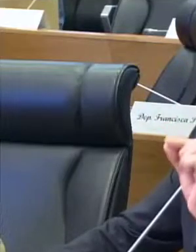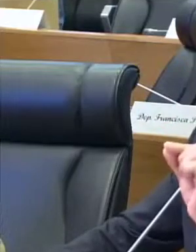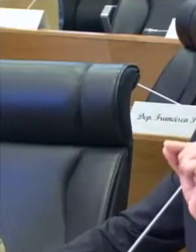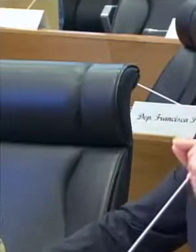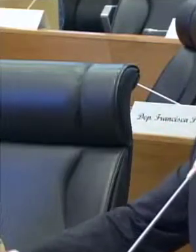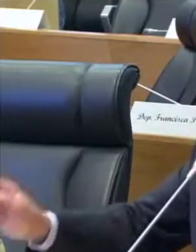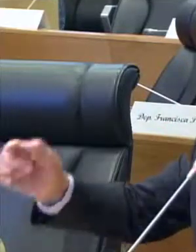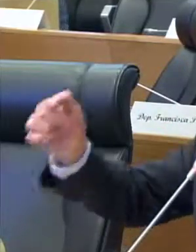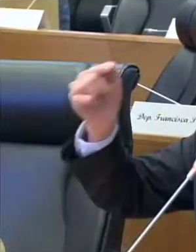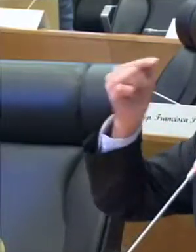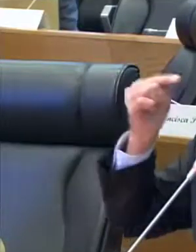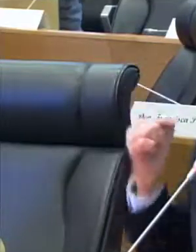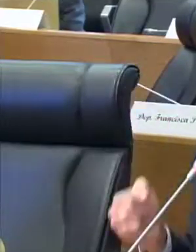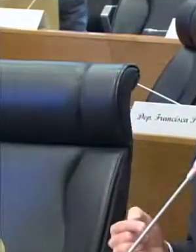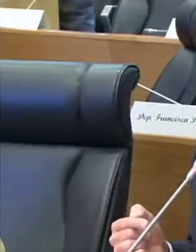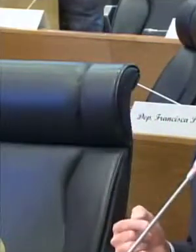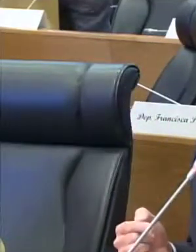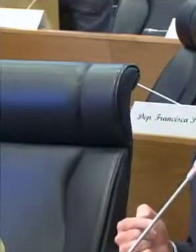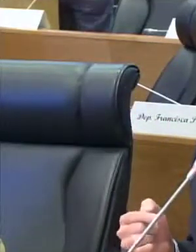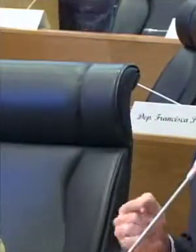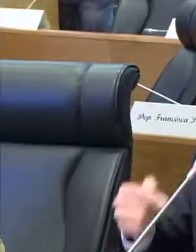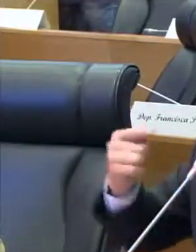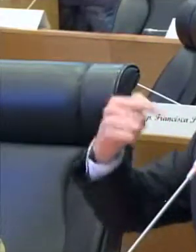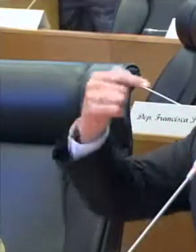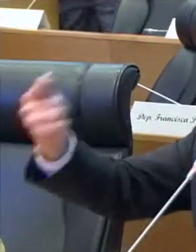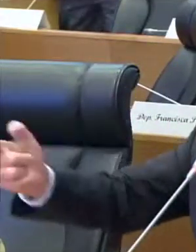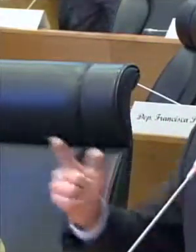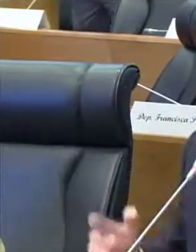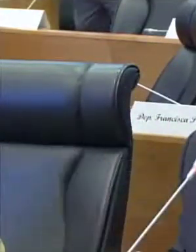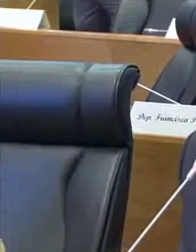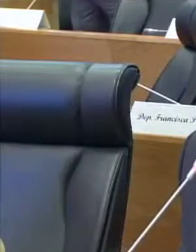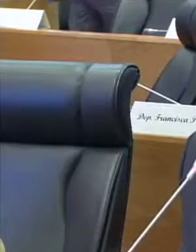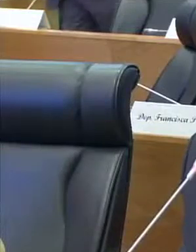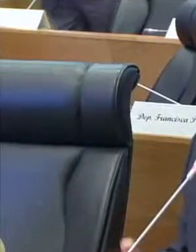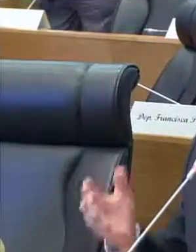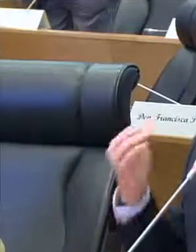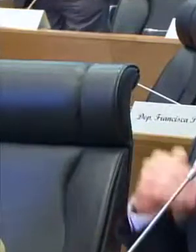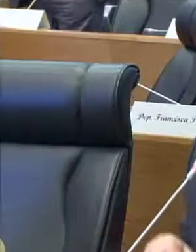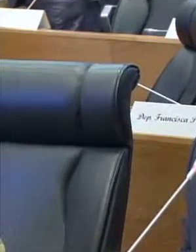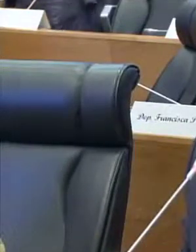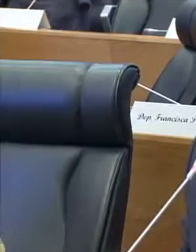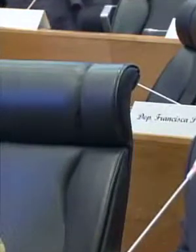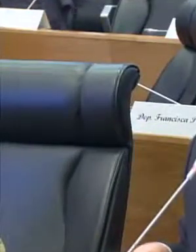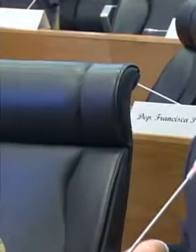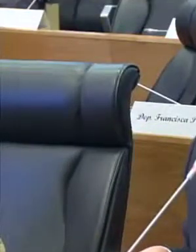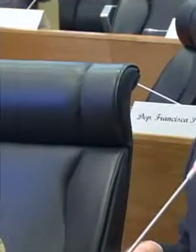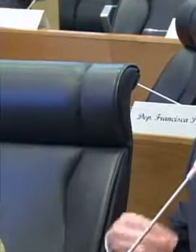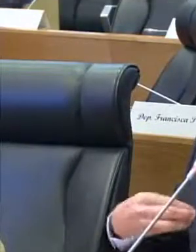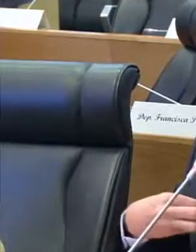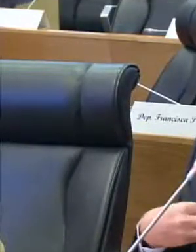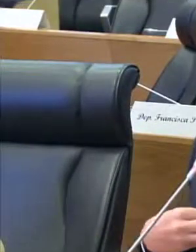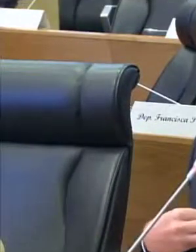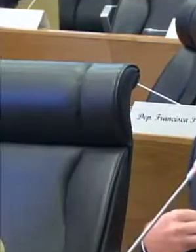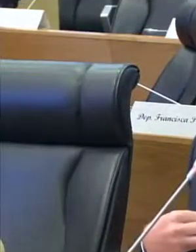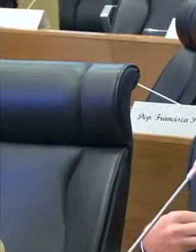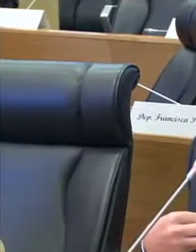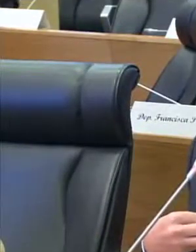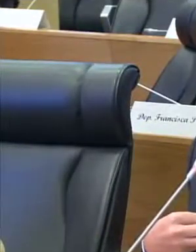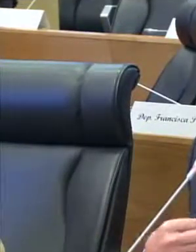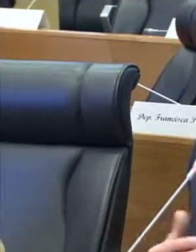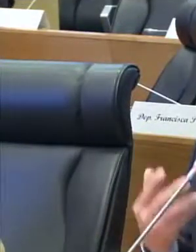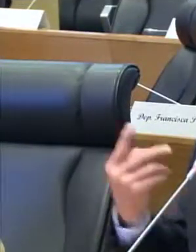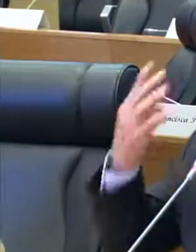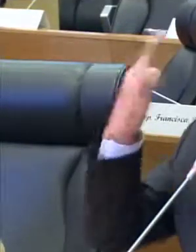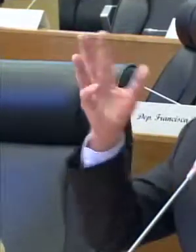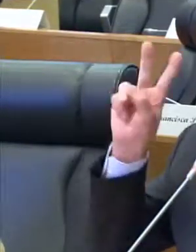e depende muito da prefeitura, está apta para receber. Tem prefeituras aqui, inclusive aliadas às minhas